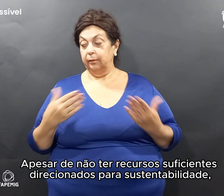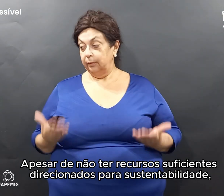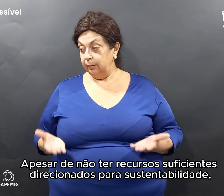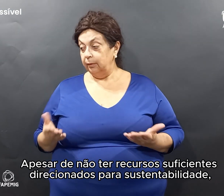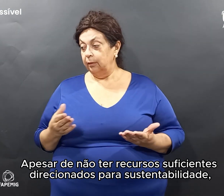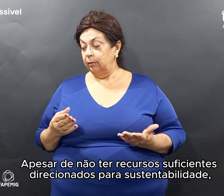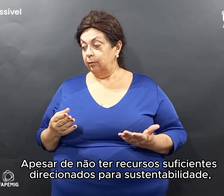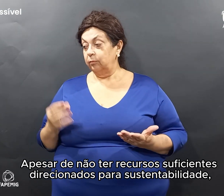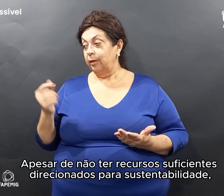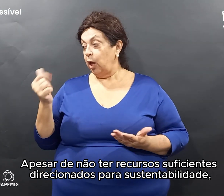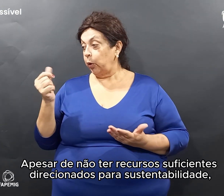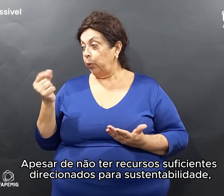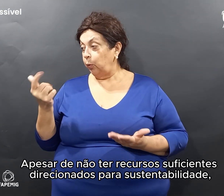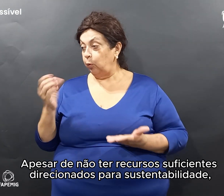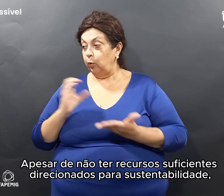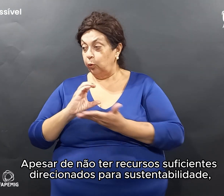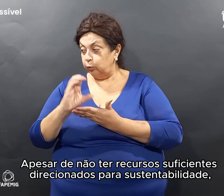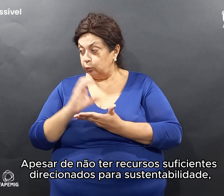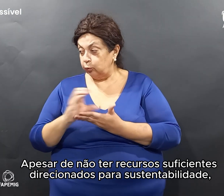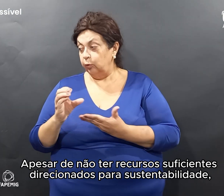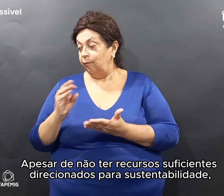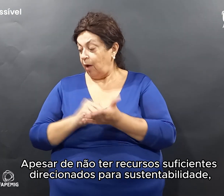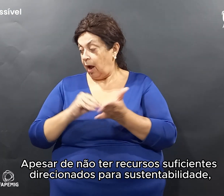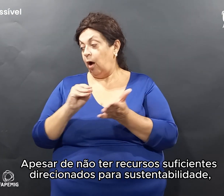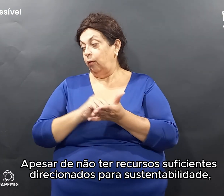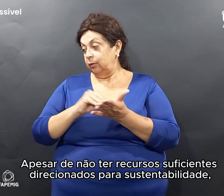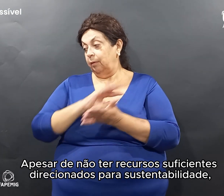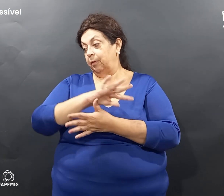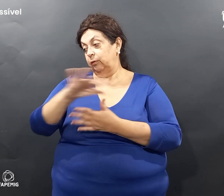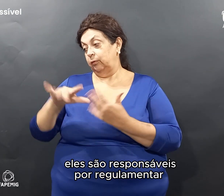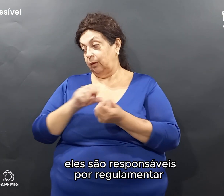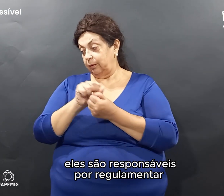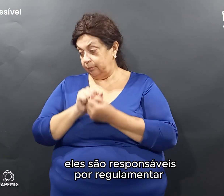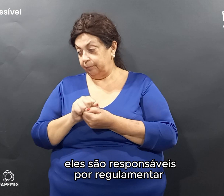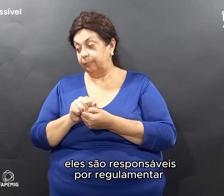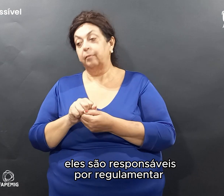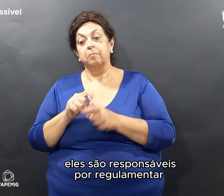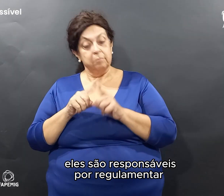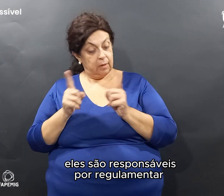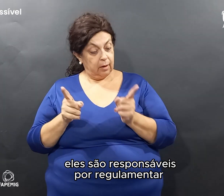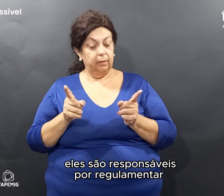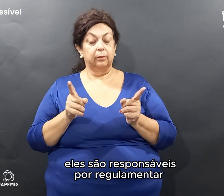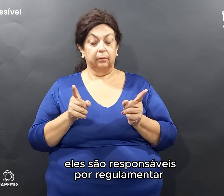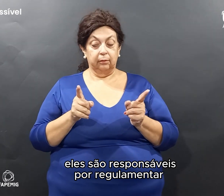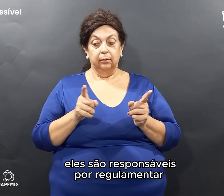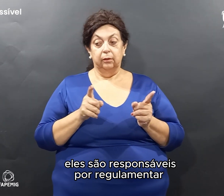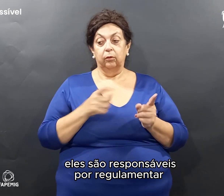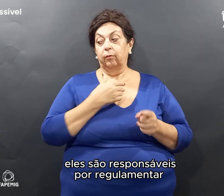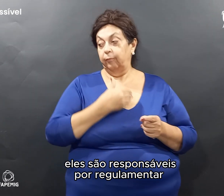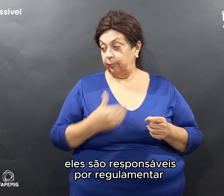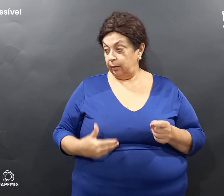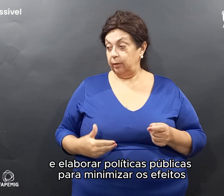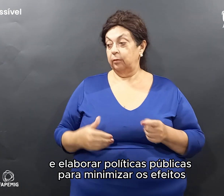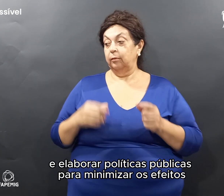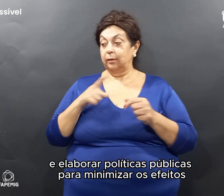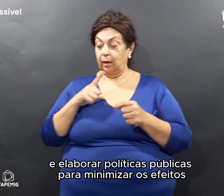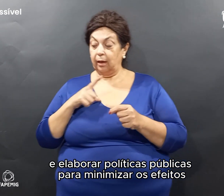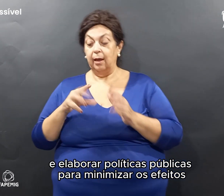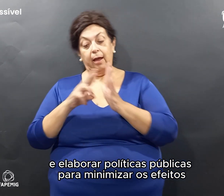recursos suficientes direcionados para a sustentabilidade, eles são responsáveis por regulamentar e elaborar